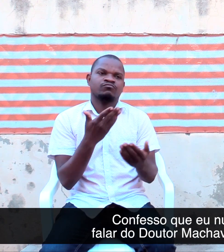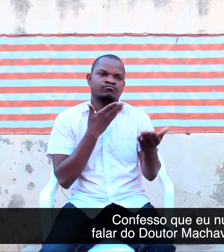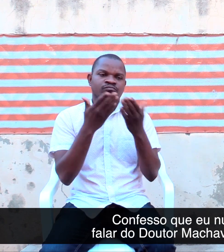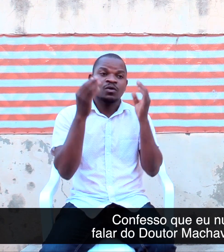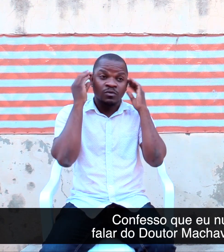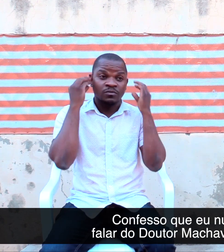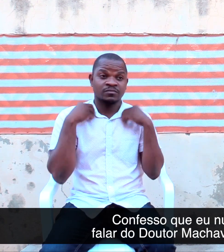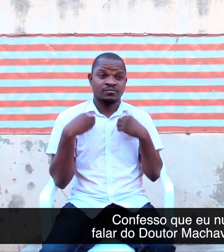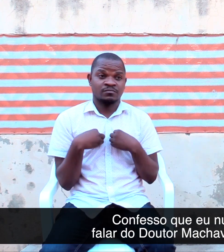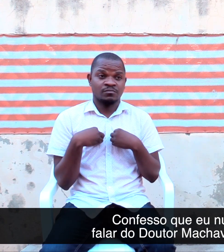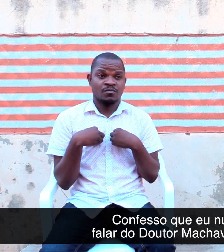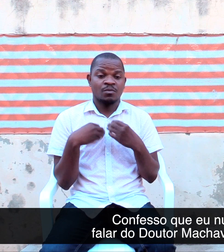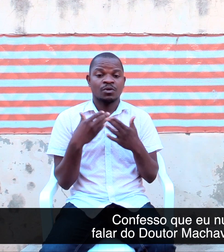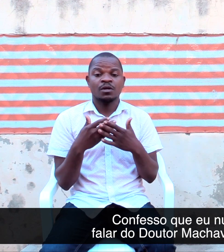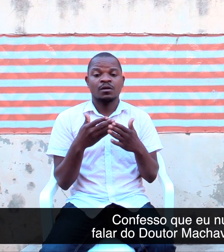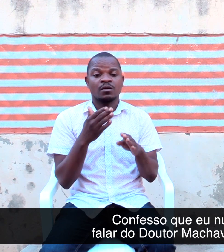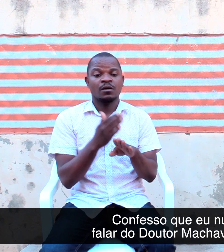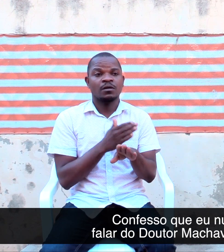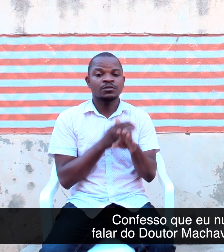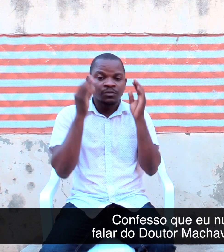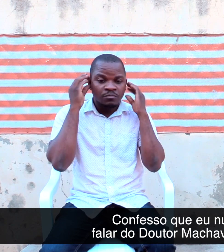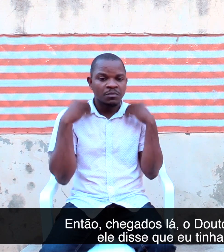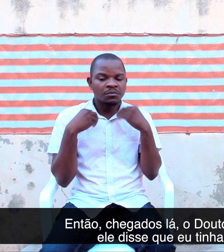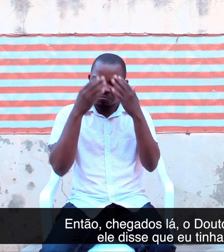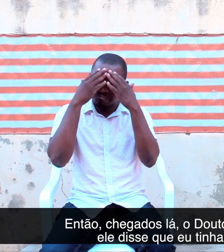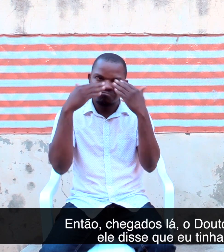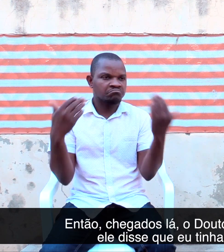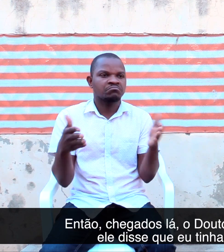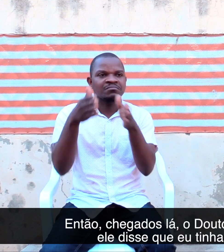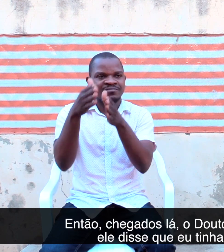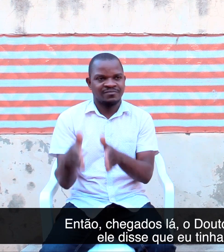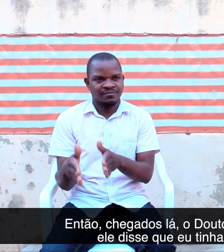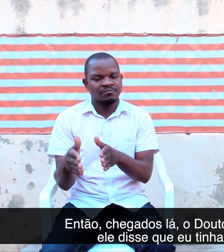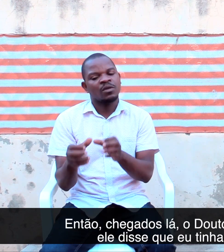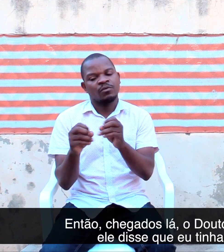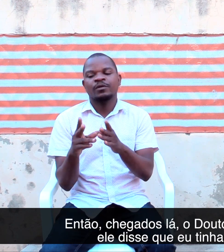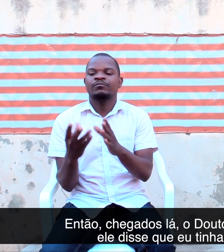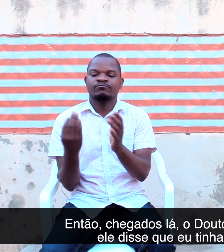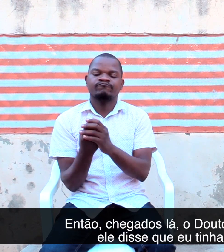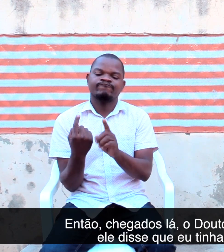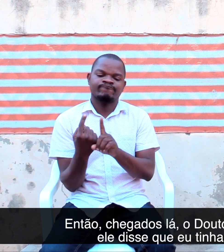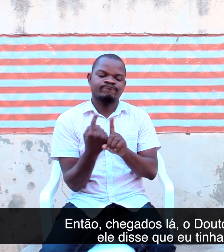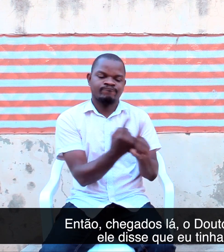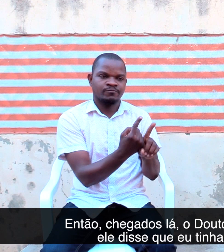Confesso que eu nunca tinha ouvido falar do Dr. Machava, não o conhecia. Então, chegado lá, o Dr. Machava observou-nos,